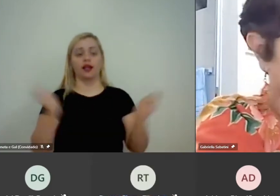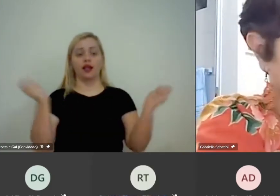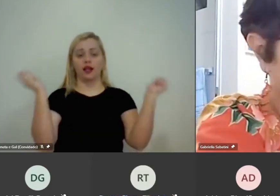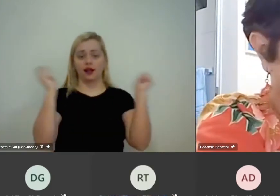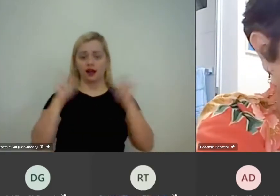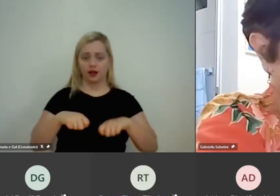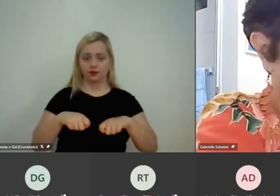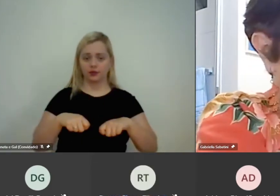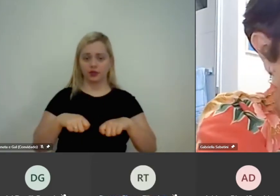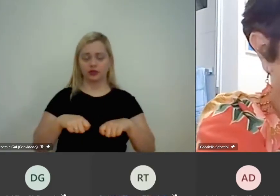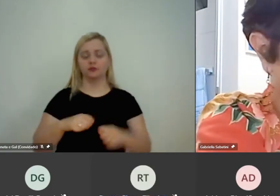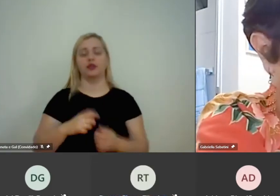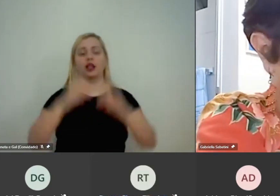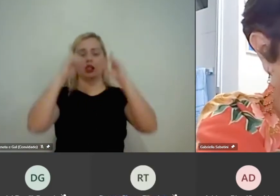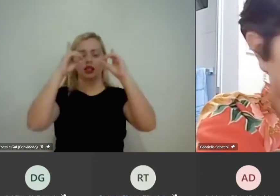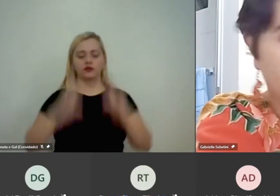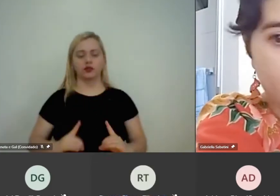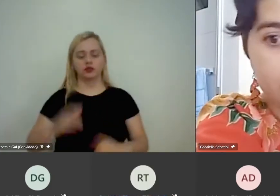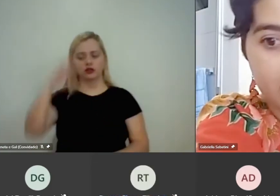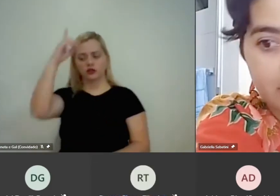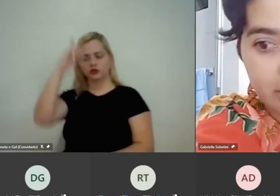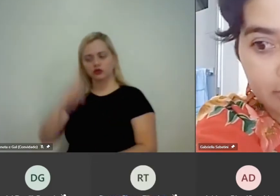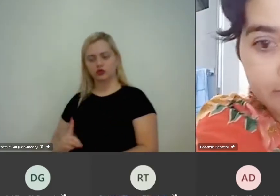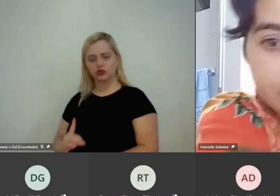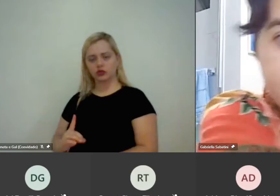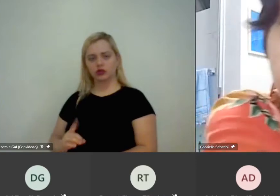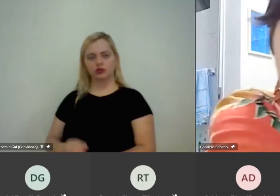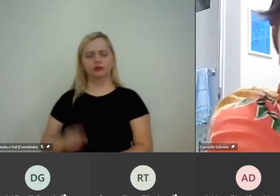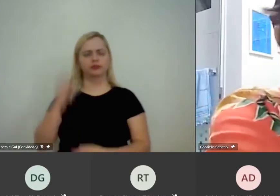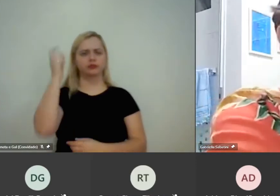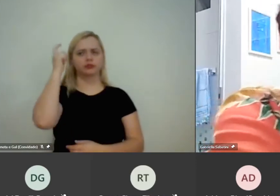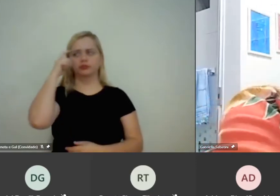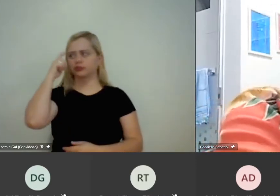Capacitismo, gênero, deficiência e direito. Uma reflexão.